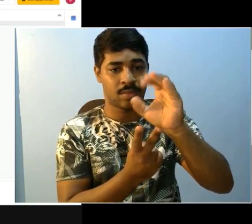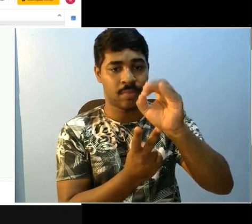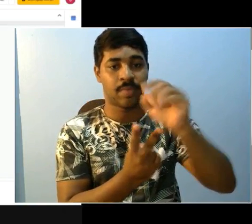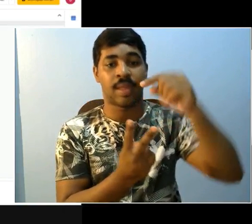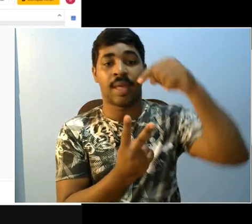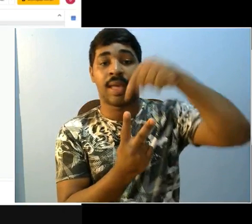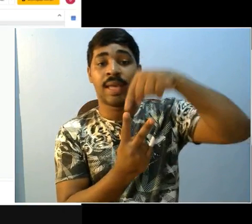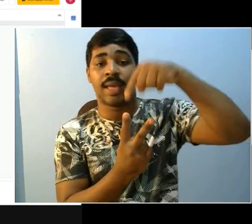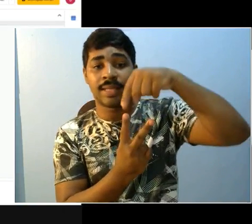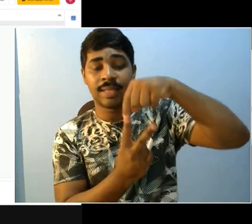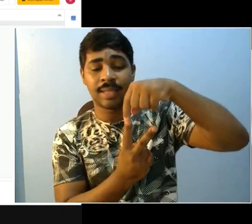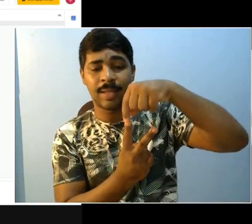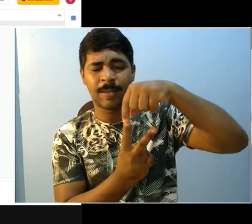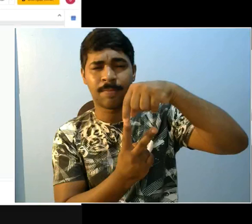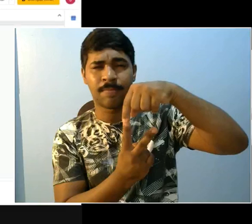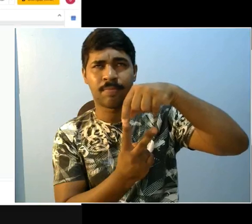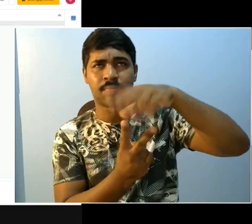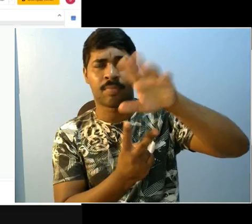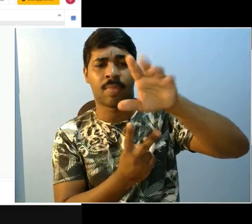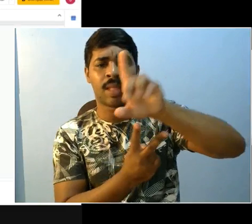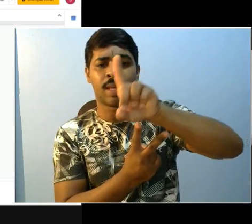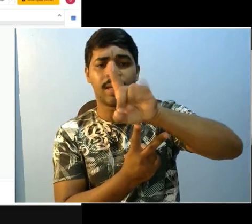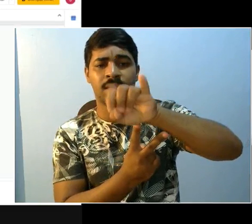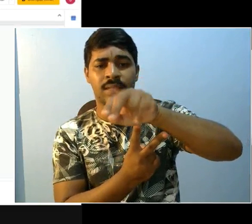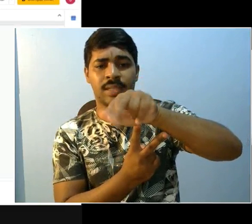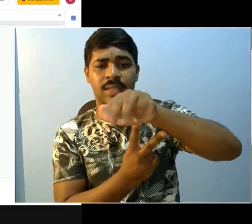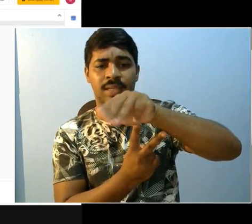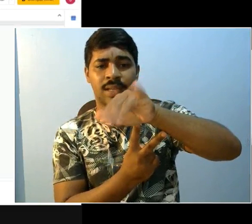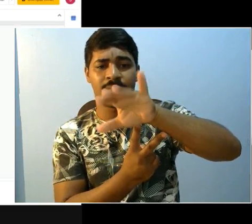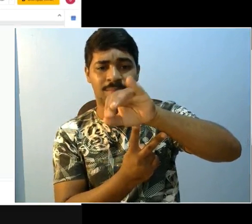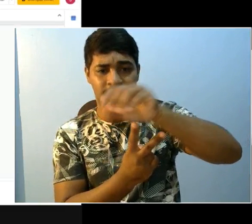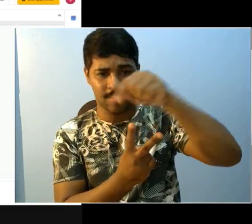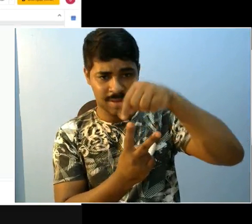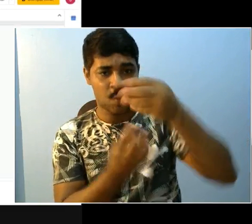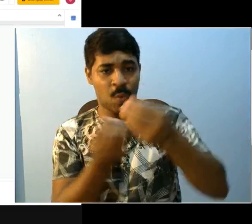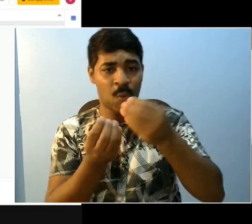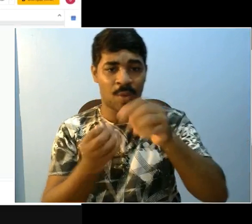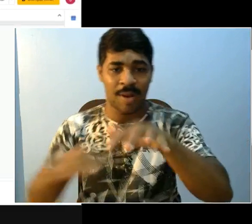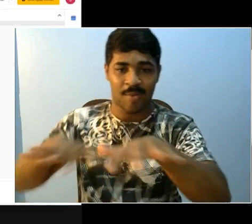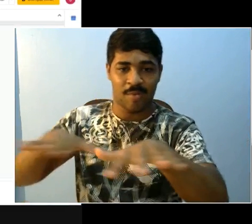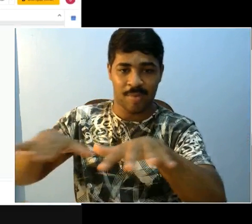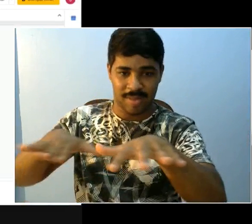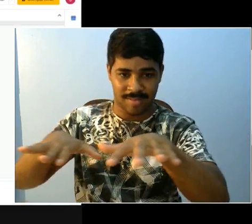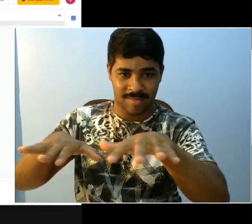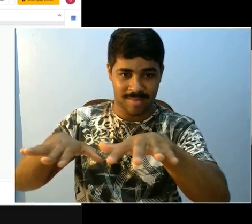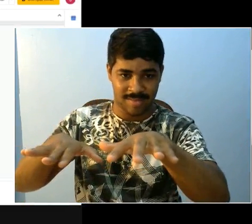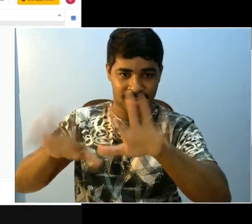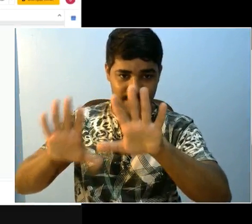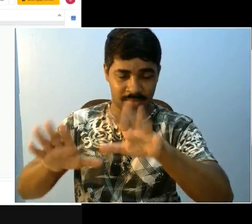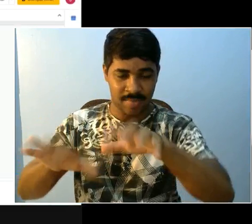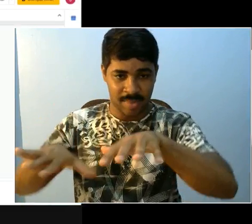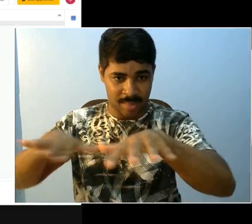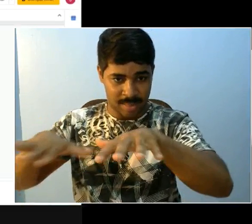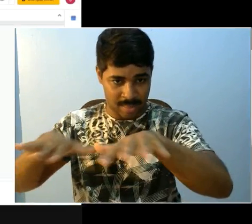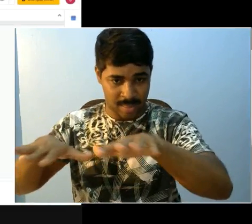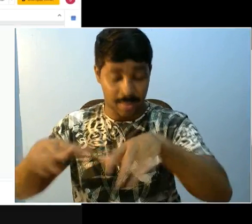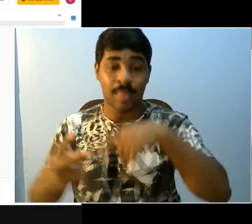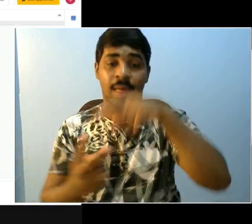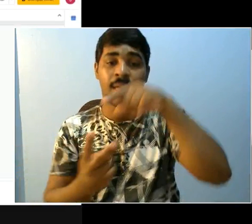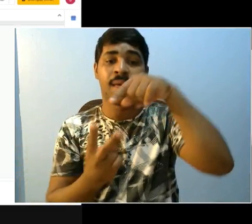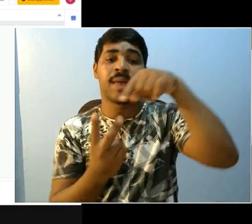não está parado, sim se movimentando. Também tem atrito, tá? Porque qual a diferença do atrito estático para o atrito